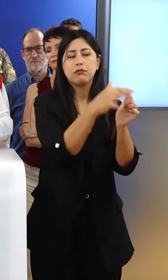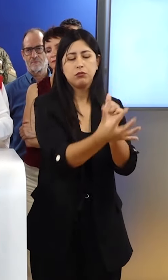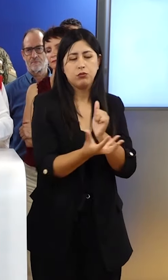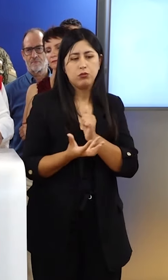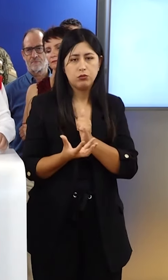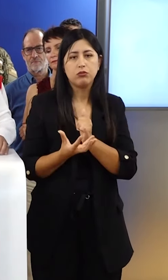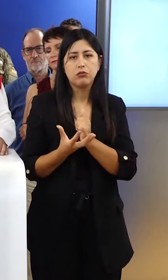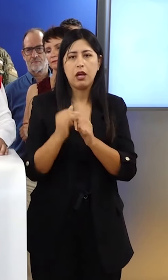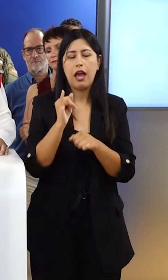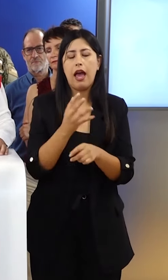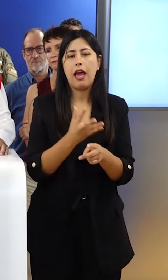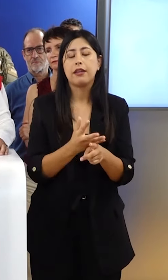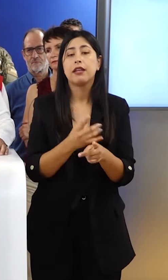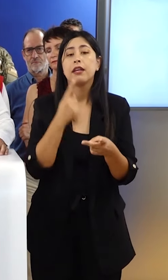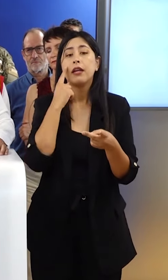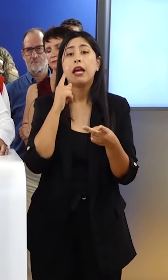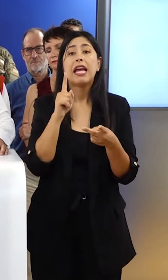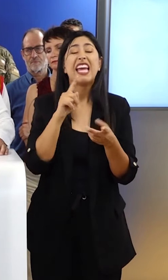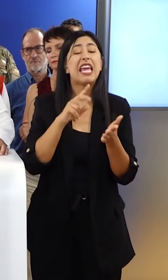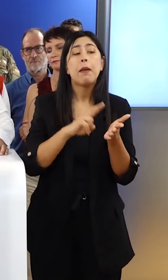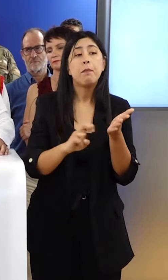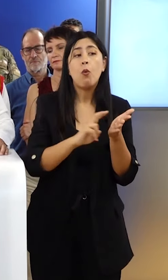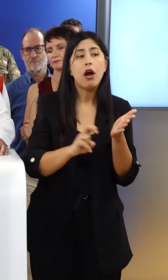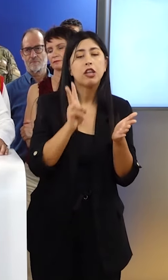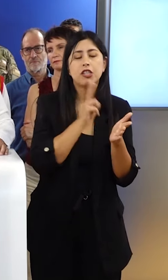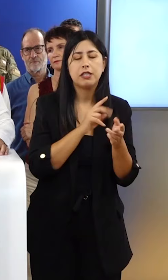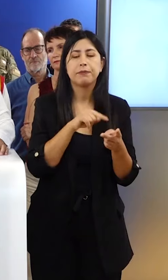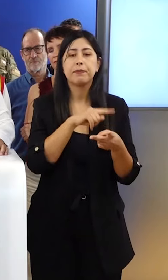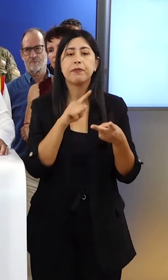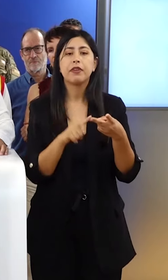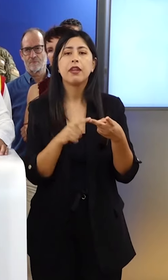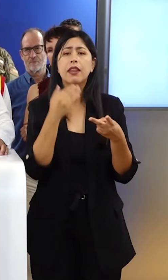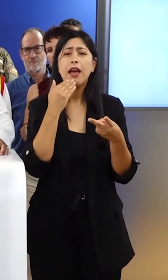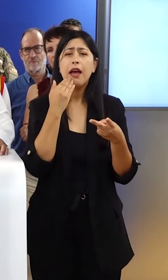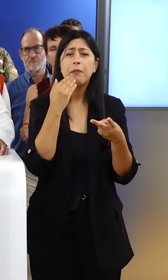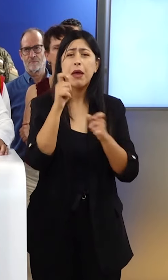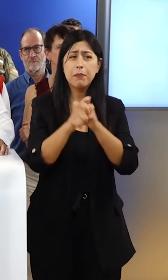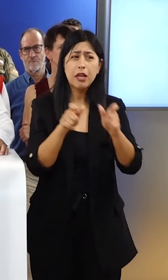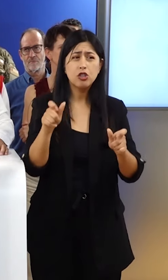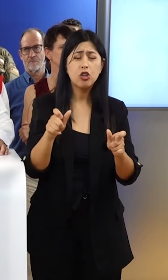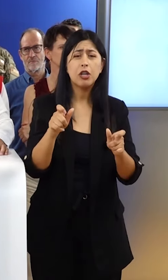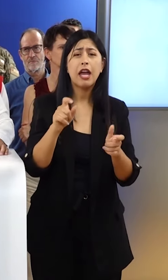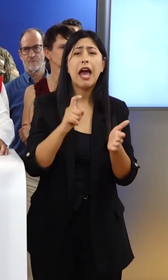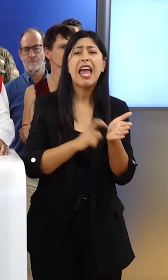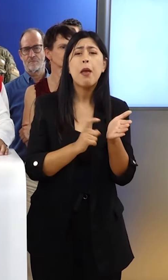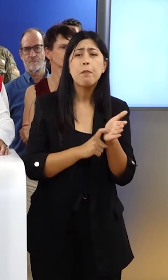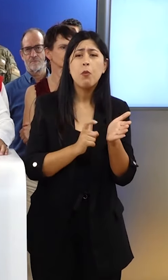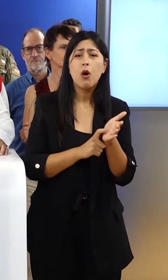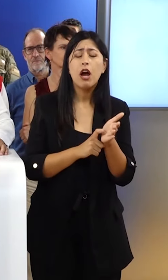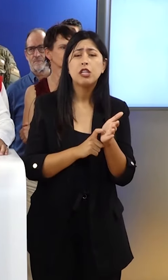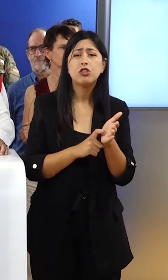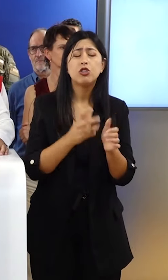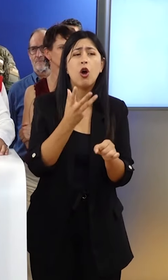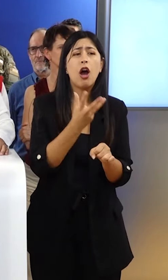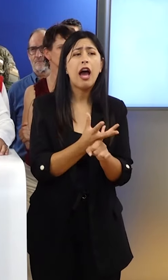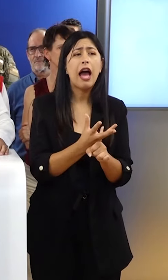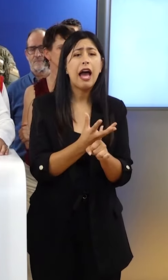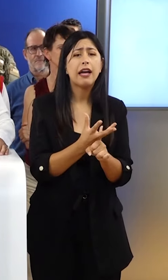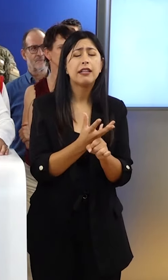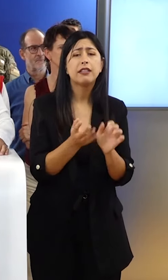de personas afectadas por el desastre eh Hay una condonación automática de todos los recargos ligados